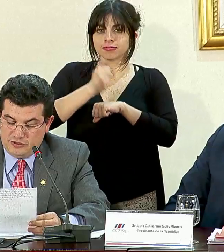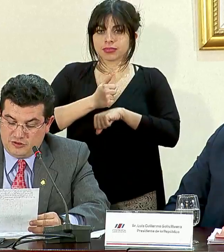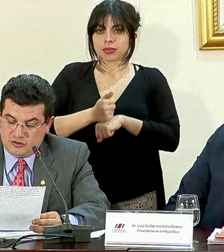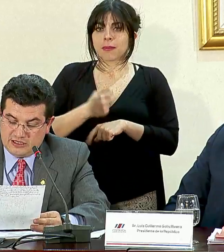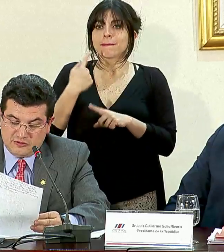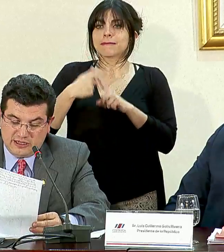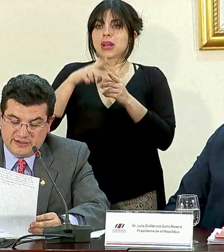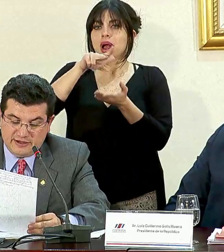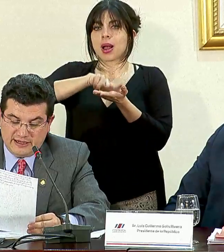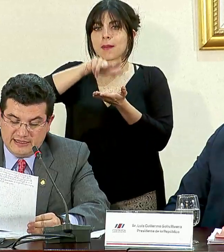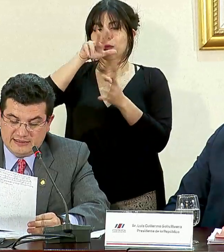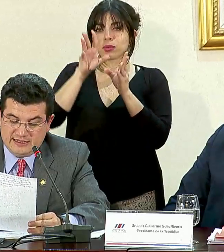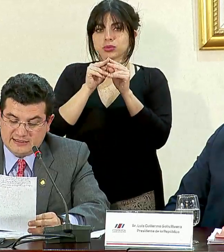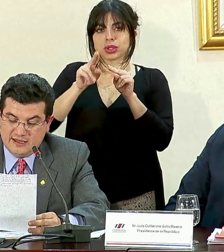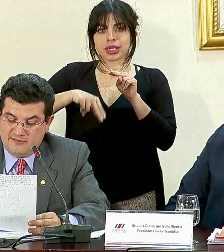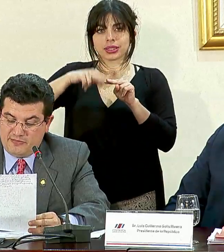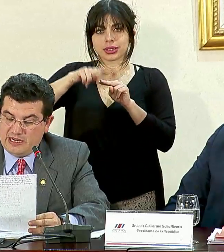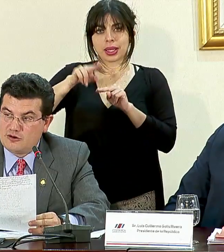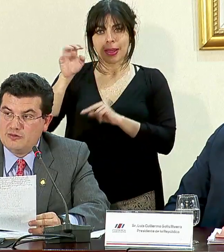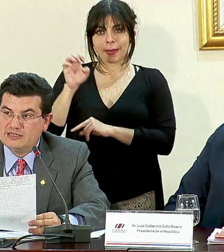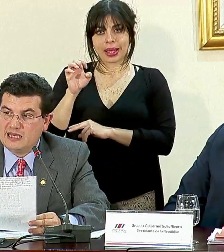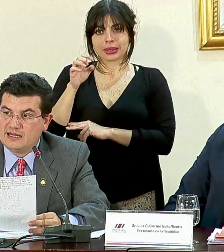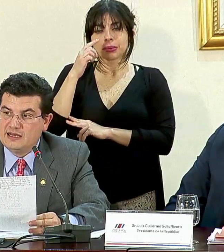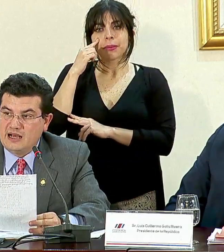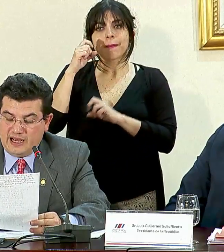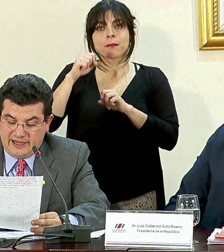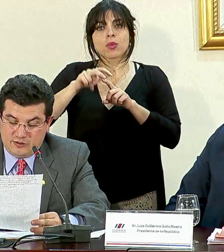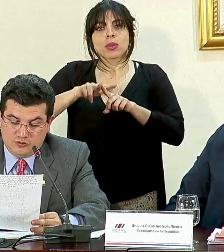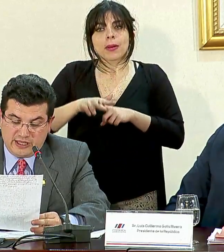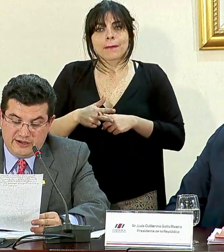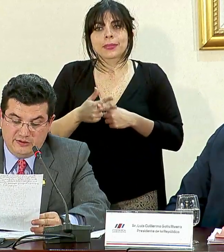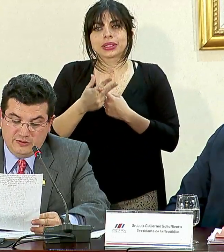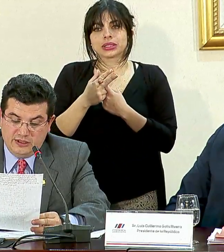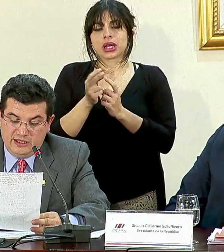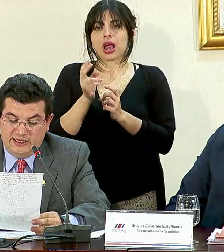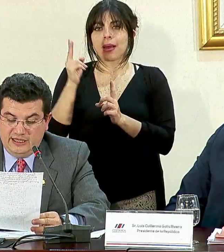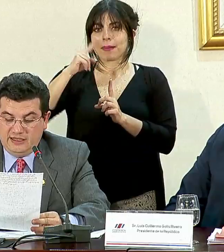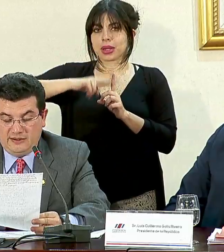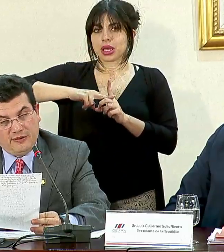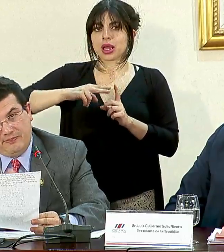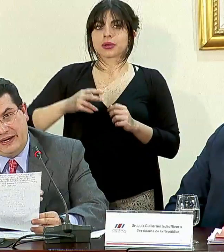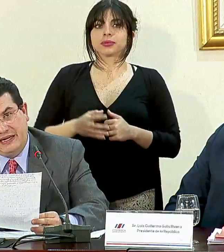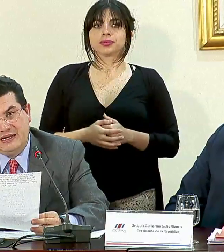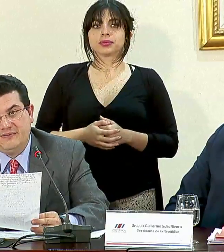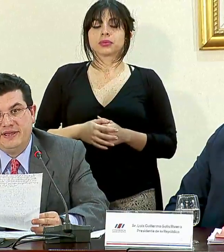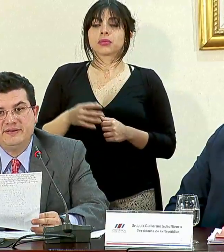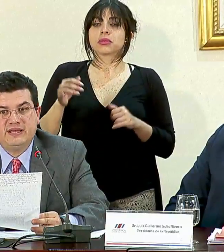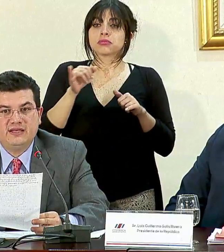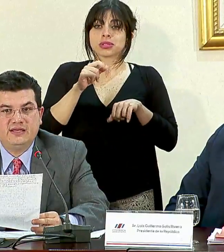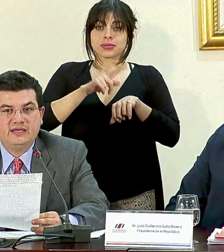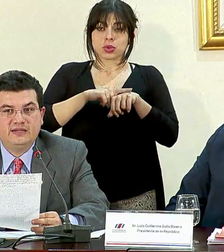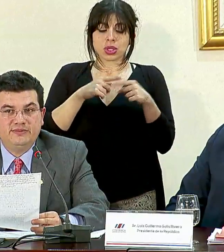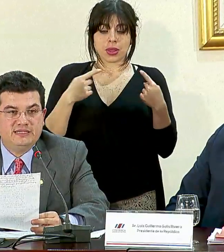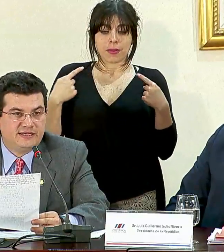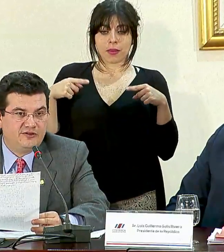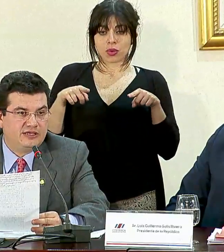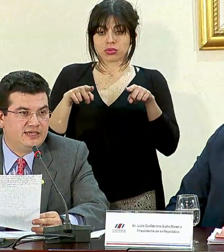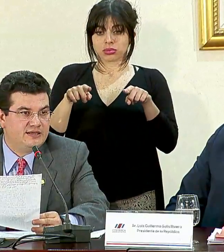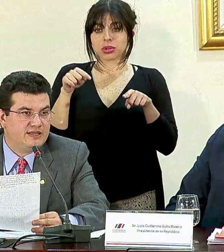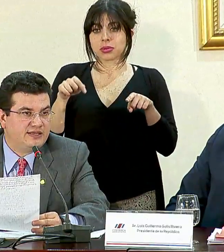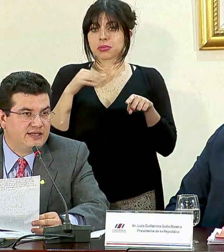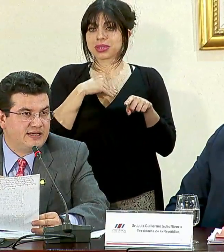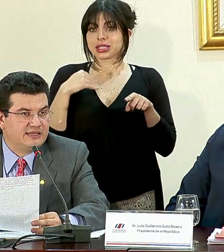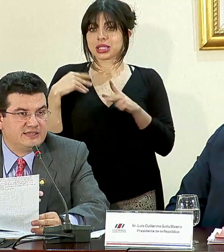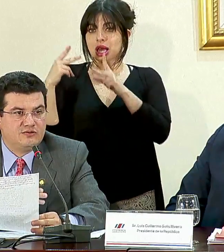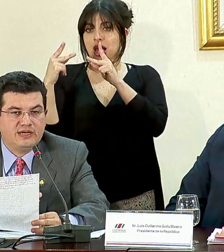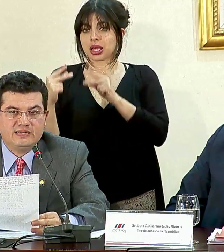la Comisión Nacional de Emergencias para comenzar a ejecutarlo. Y paralelamente, el Ministerio de